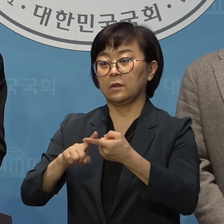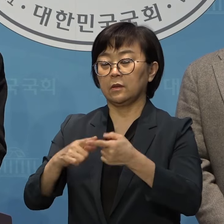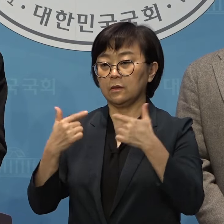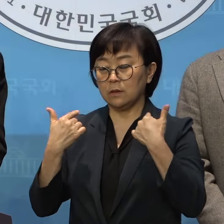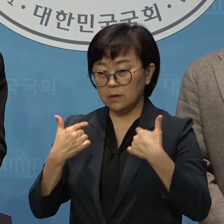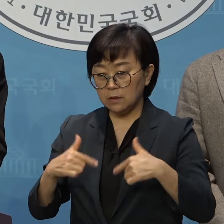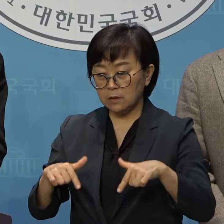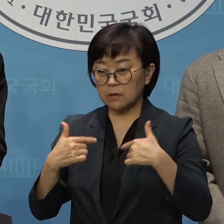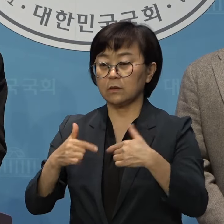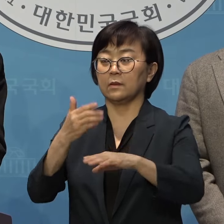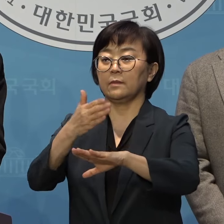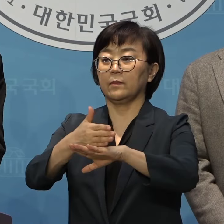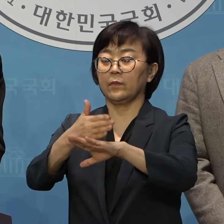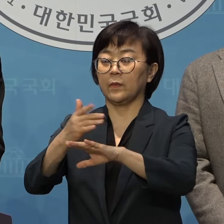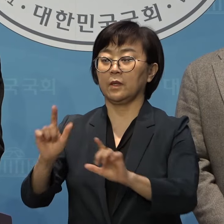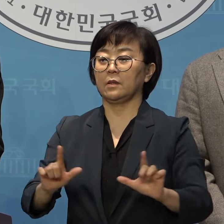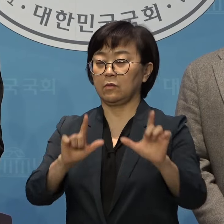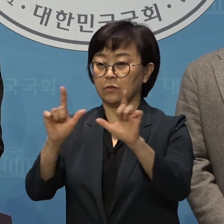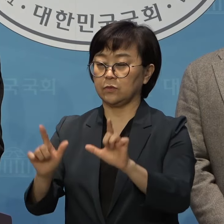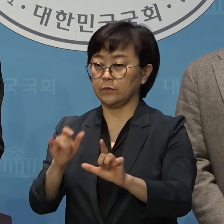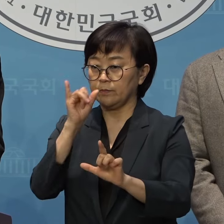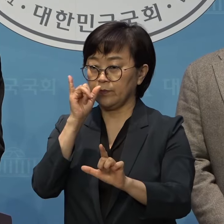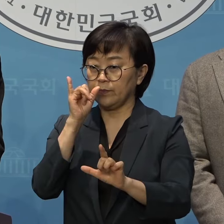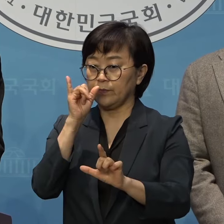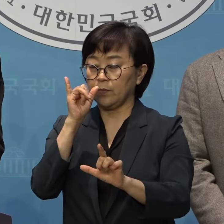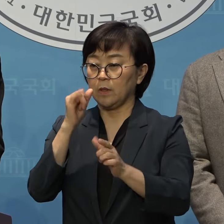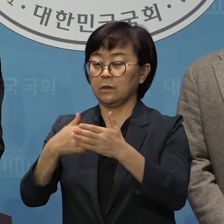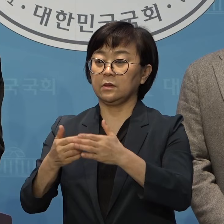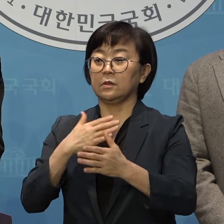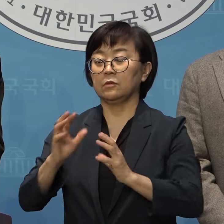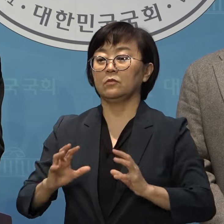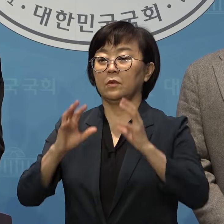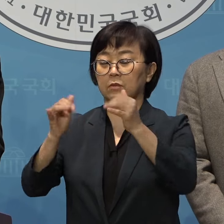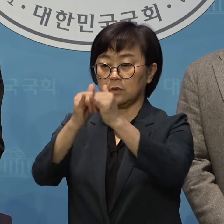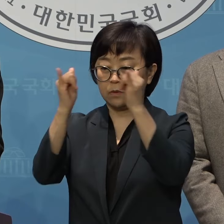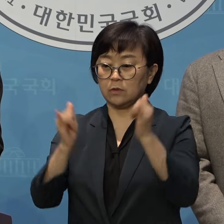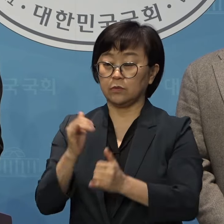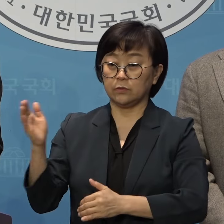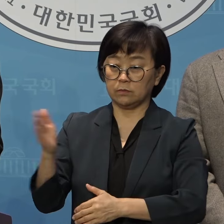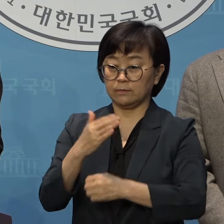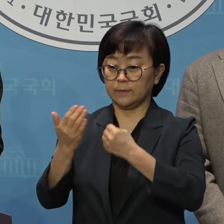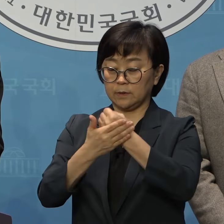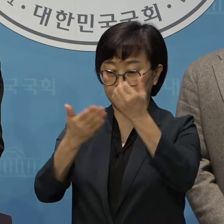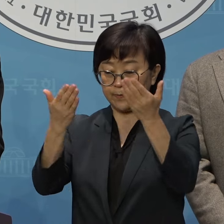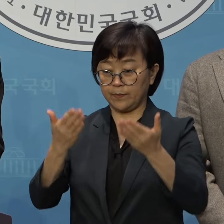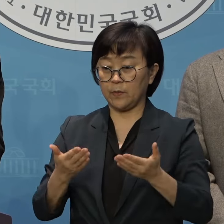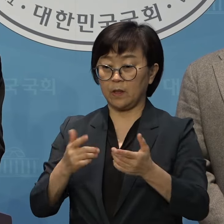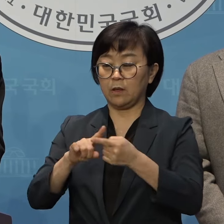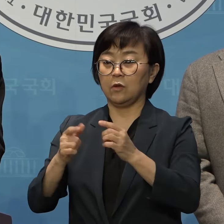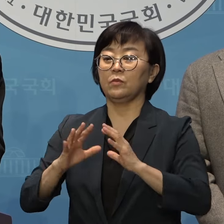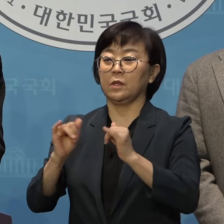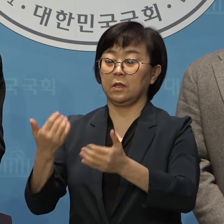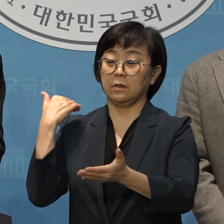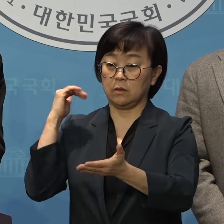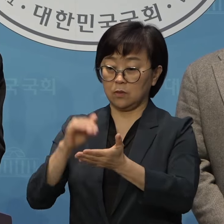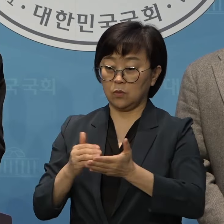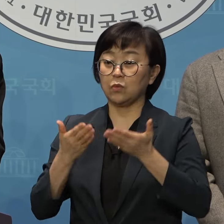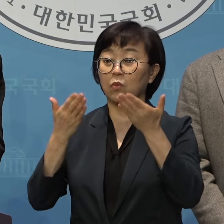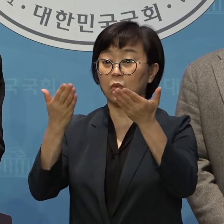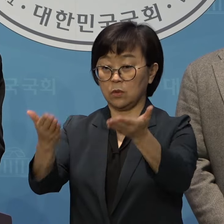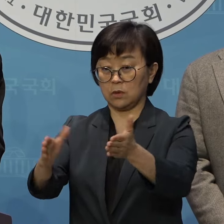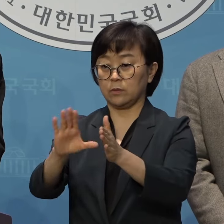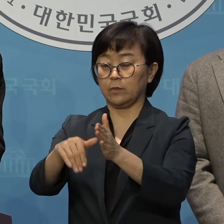늘 감사하며 살고 있습니다. 제가 국가와 사회로부터 받은 혜택을 국민께 돌려드릴 때가